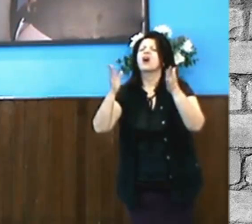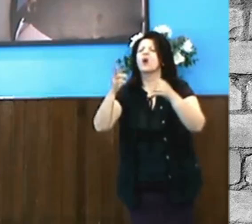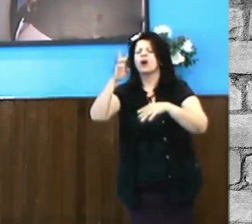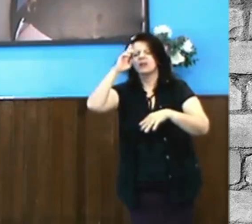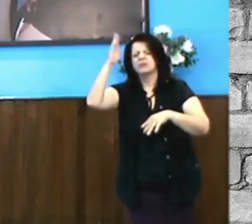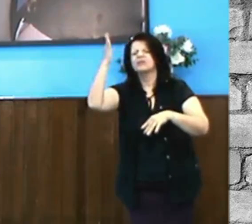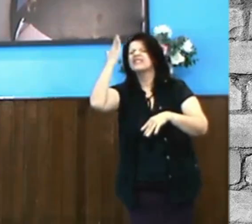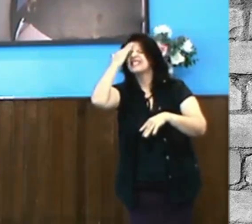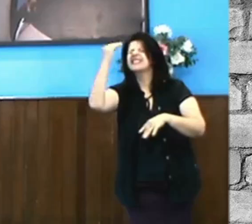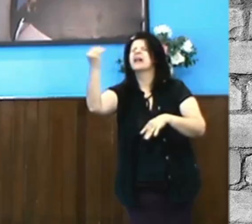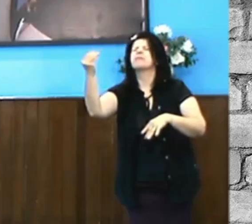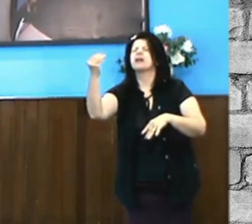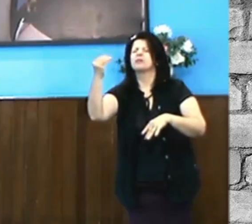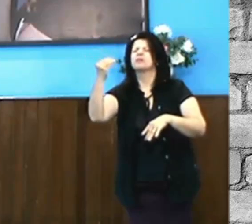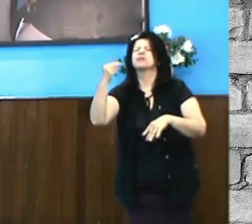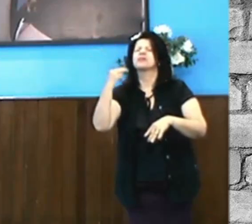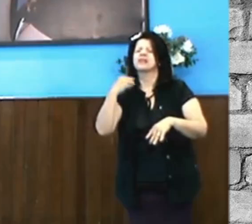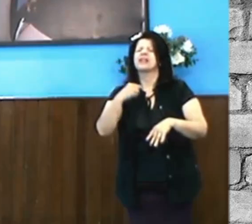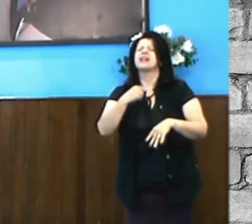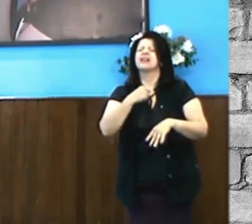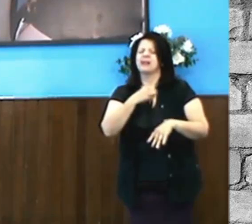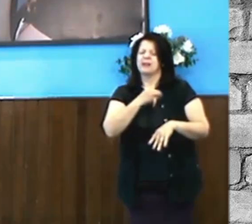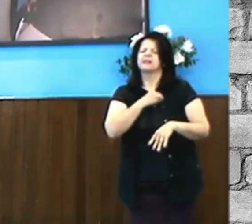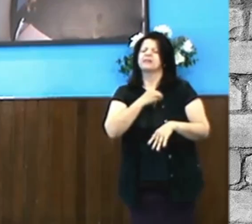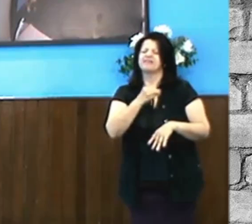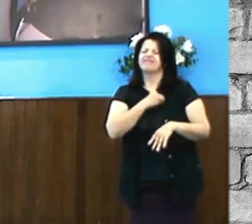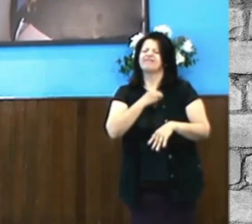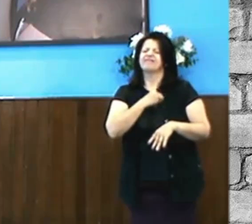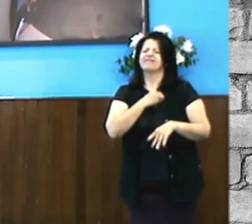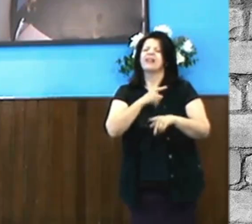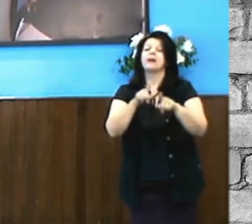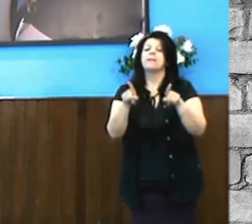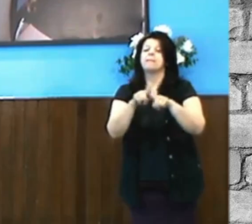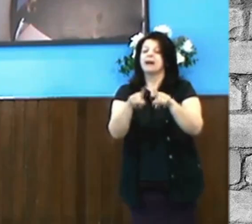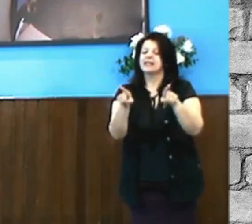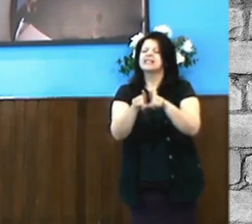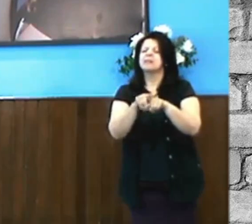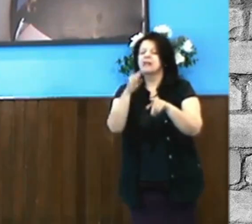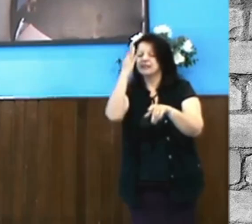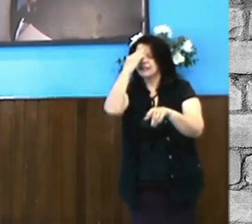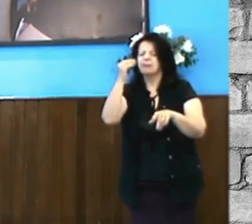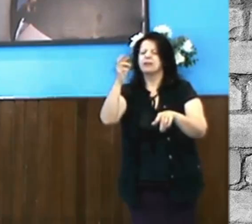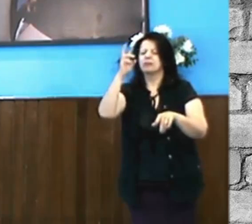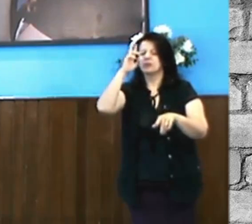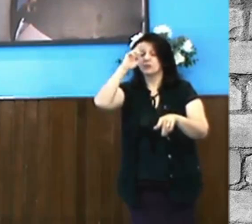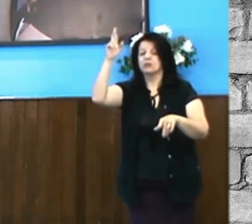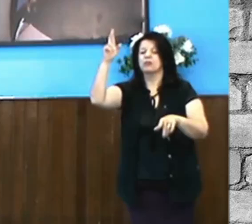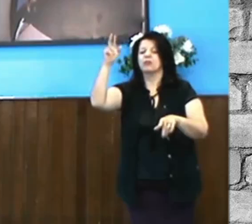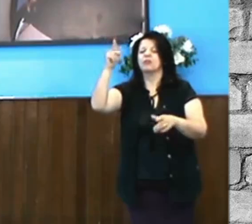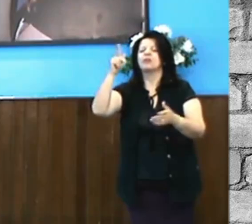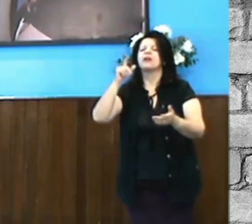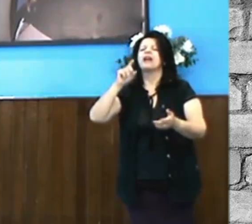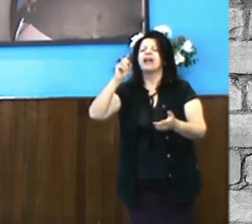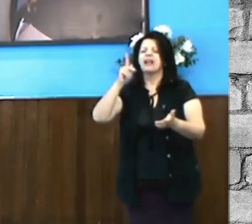Senhor, sabemos quem somos, mas também sabemos quem o Senhor é. Chegamos de cara limpa,